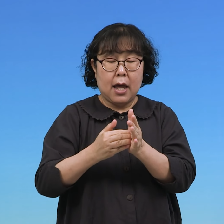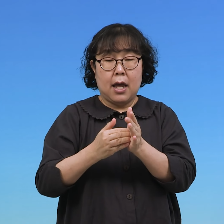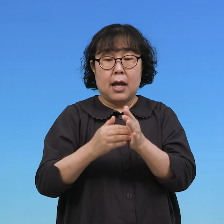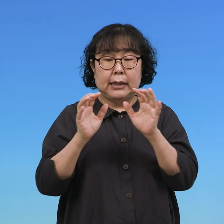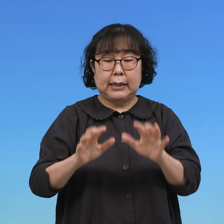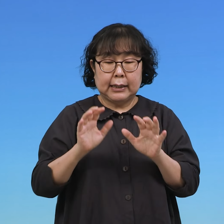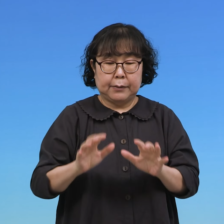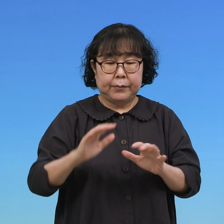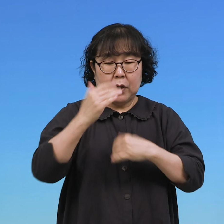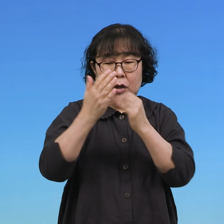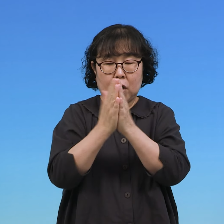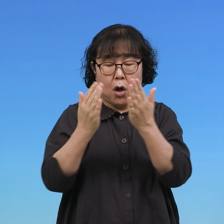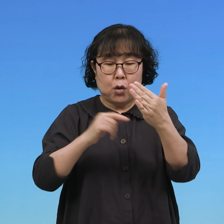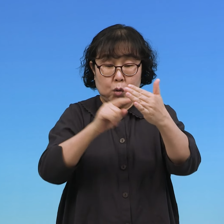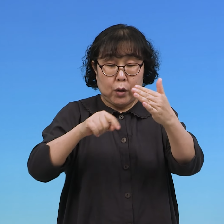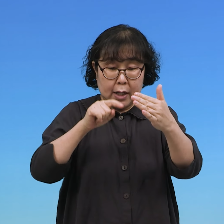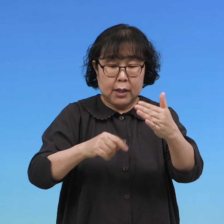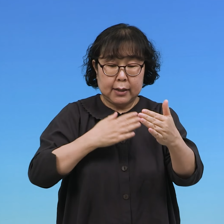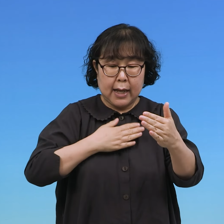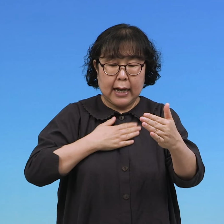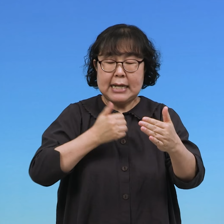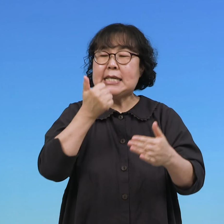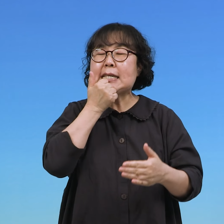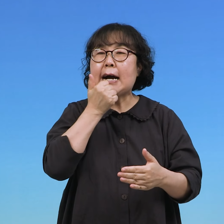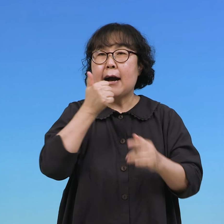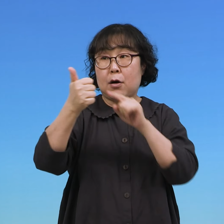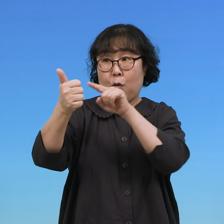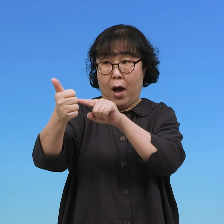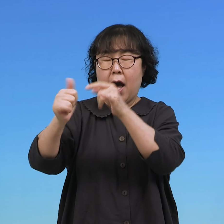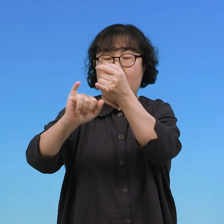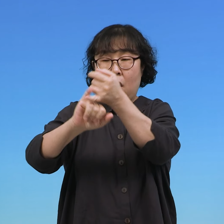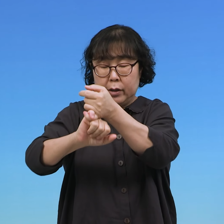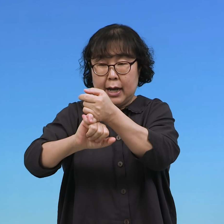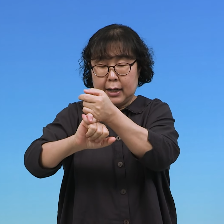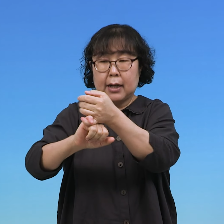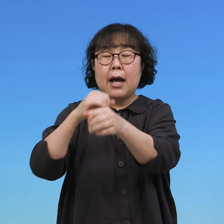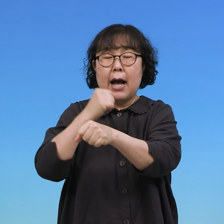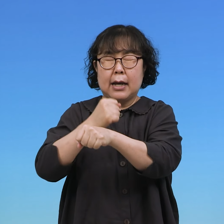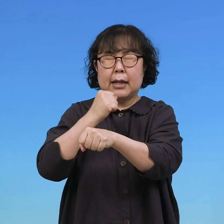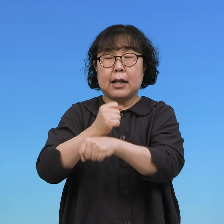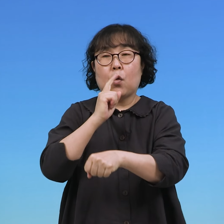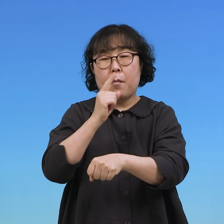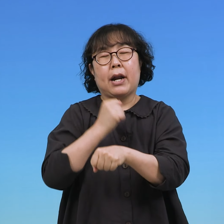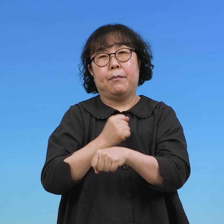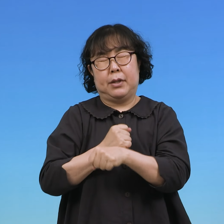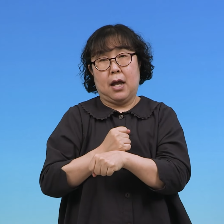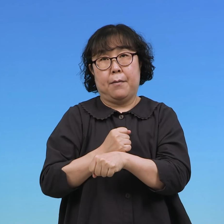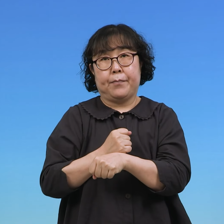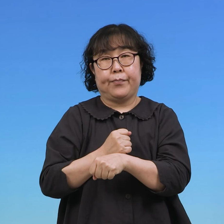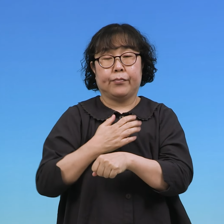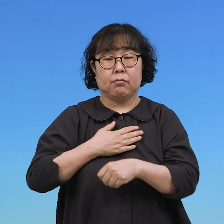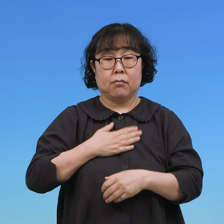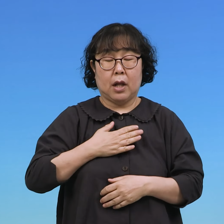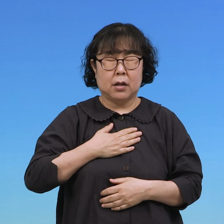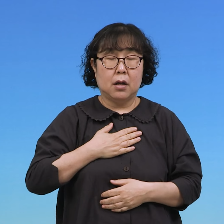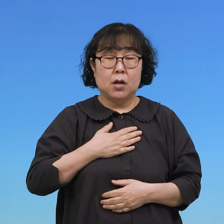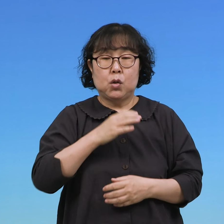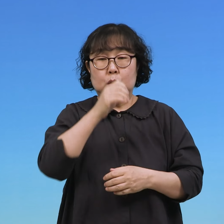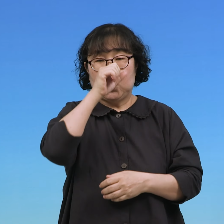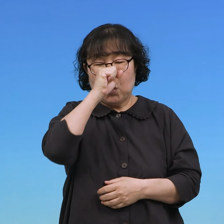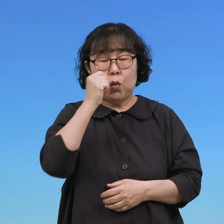이르러서는 내가 그와 내 언약을 세운다는 거예요. 저는 좋은 부모 만나가지고 참